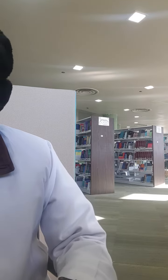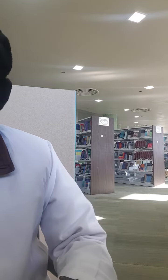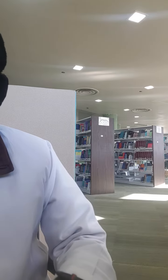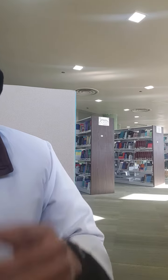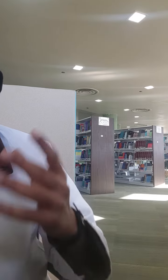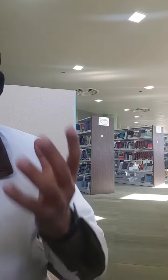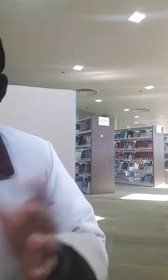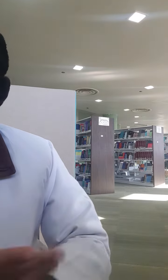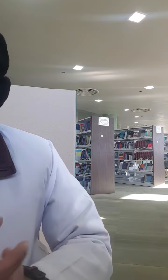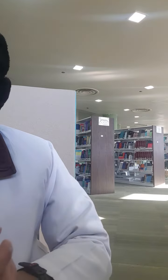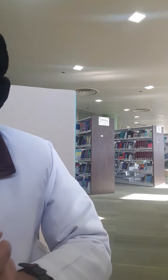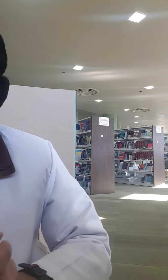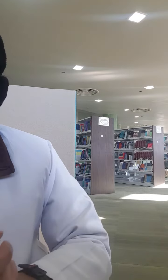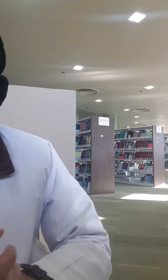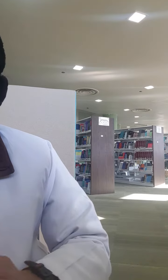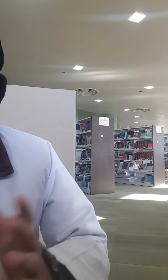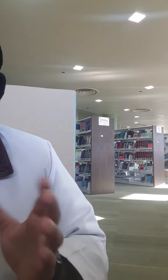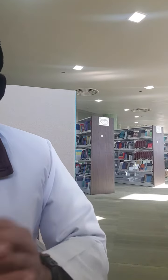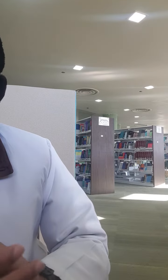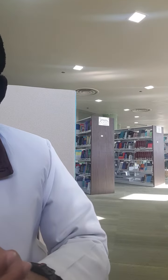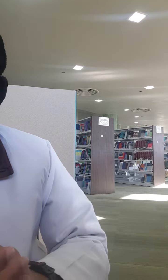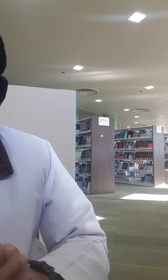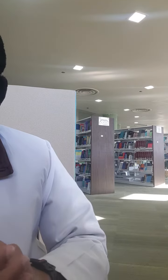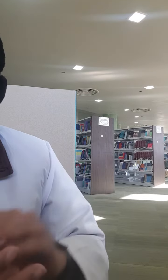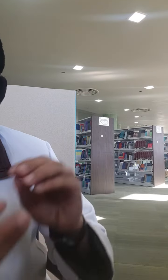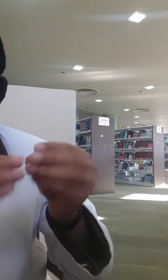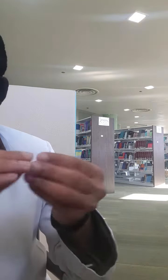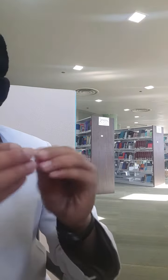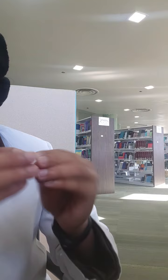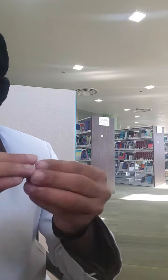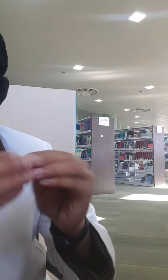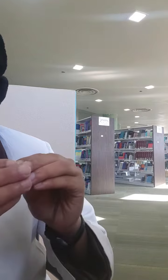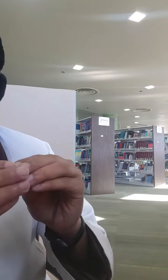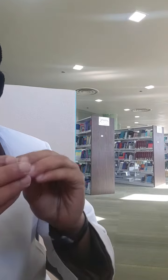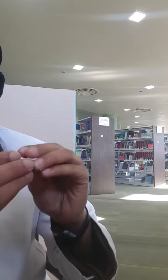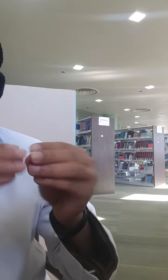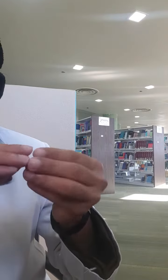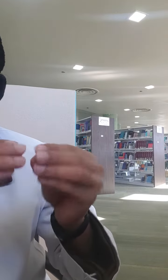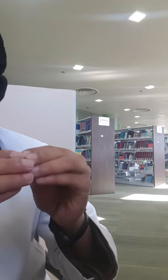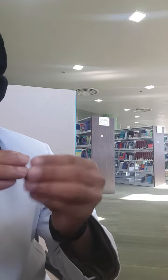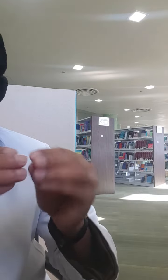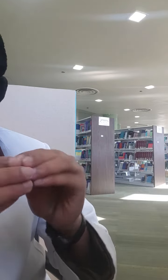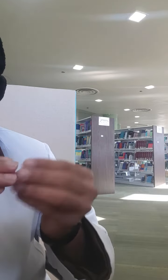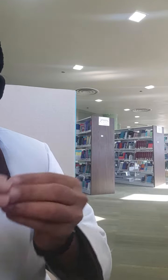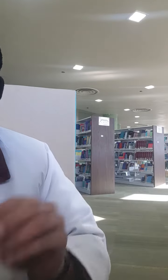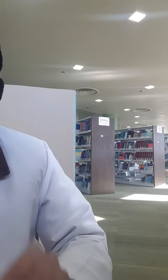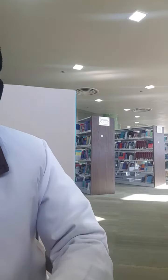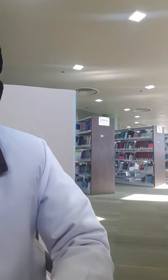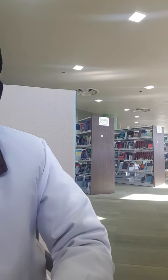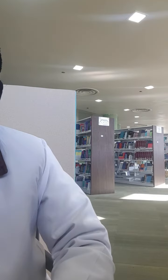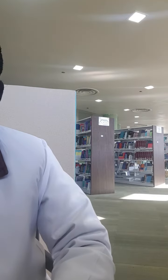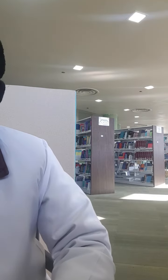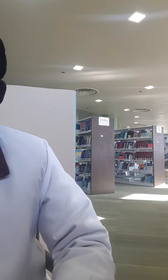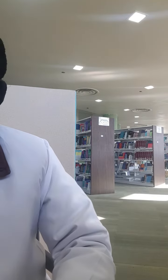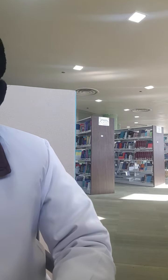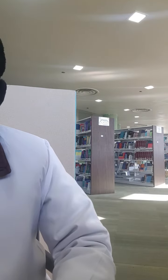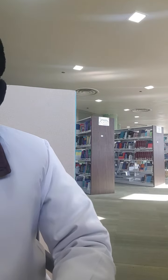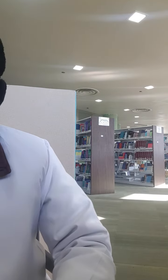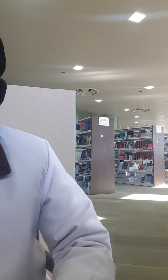أو إذا حسيت إنه اللغة ما فهمت قول لون وتحرك فمك لون تمام. تبغى